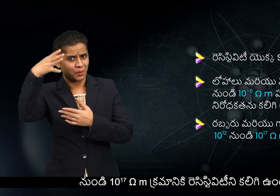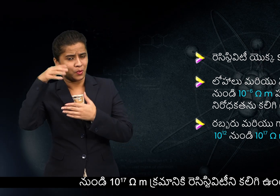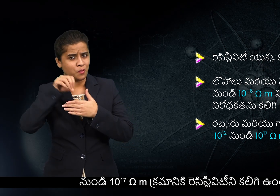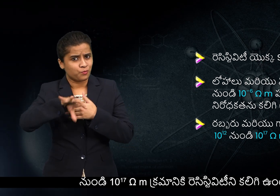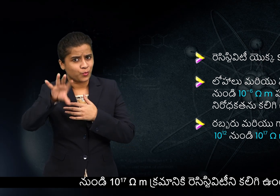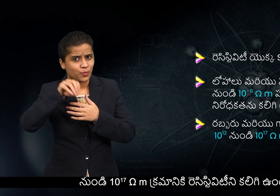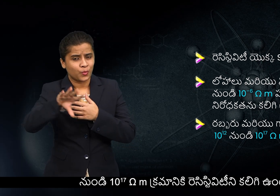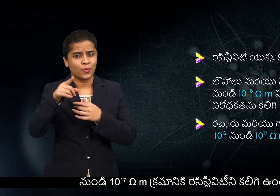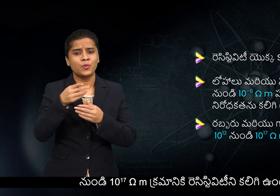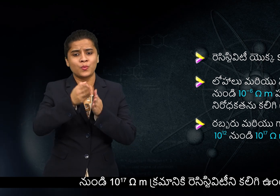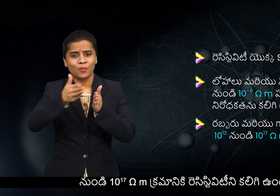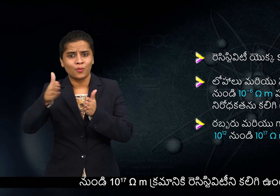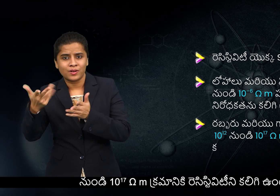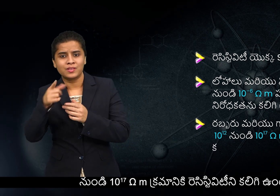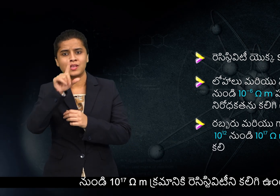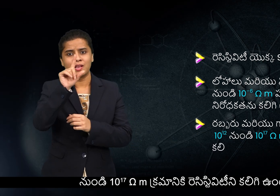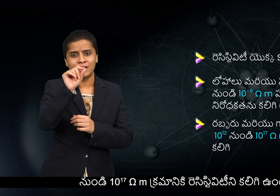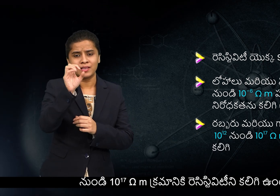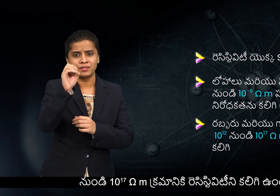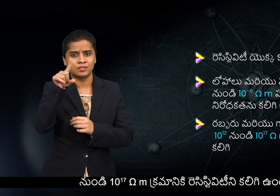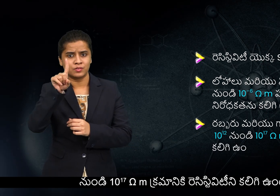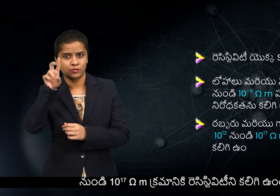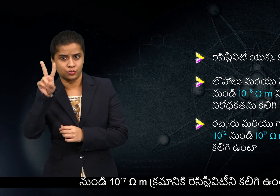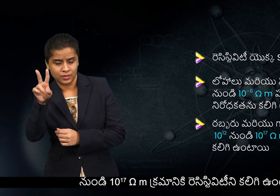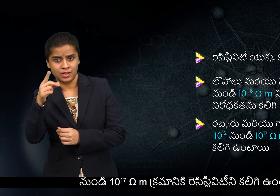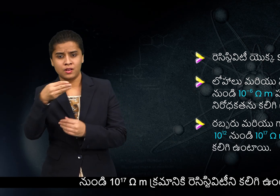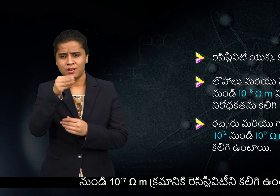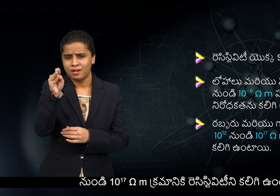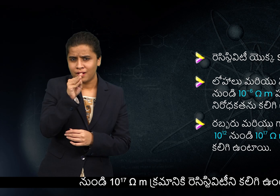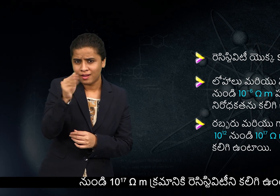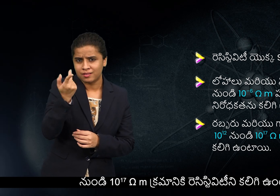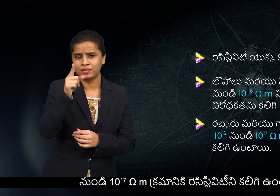క్రమానికి రెసిస్టివిటీని కలిగి ఉంటాయి.